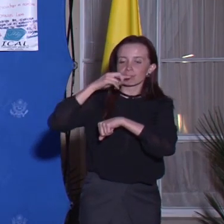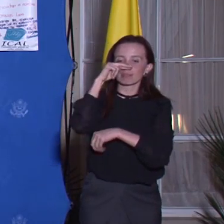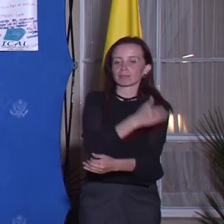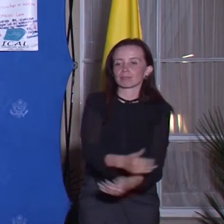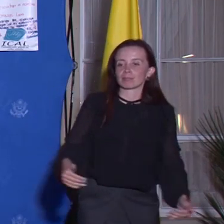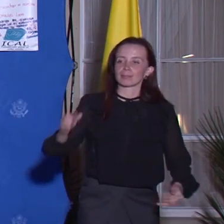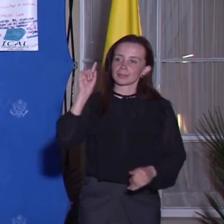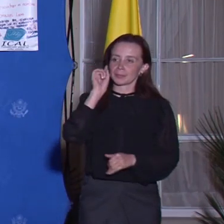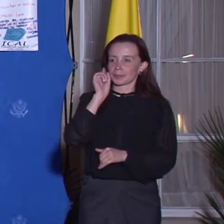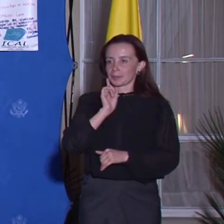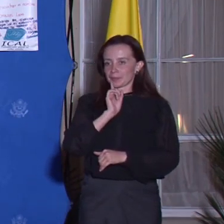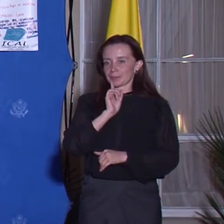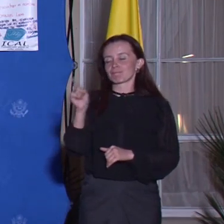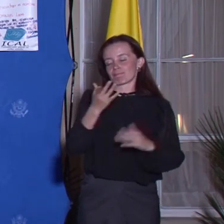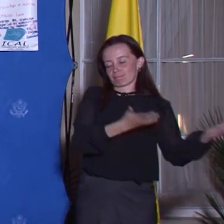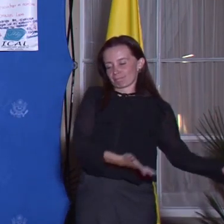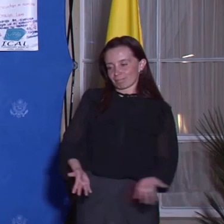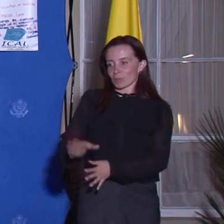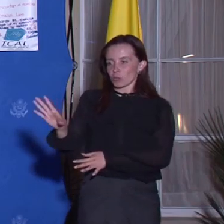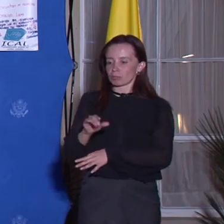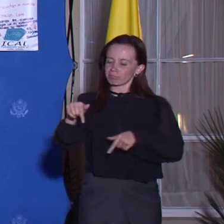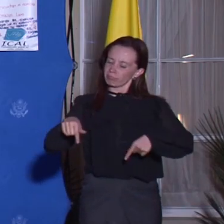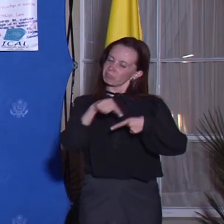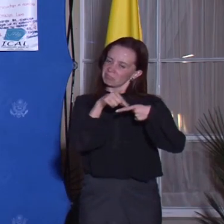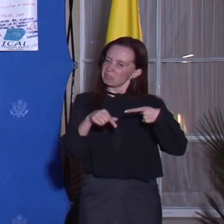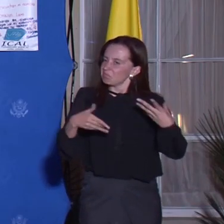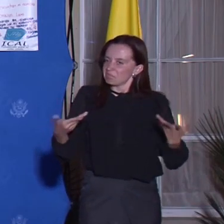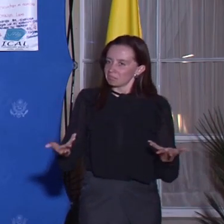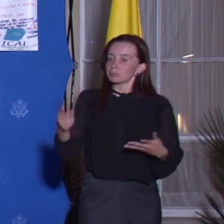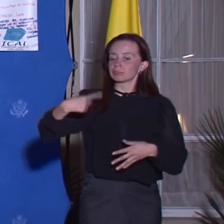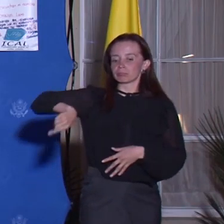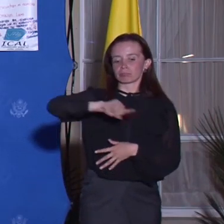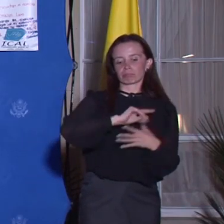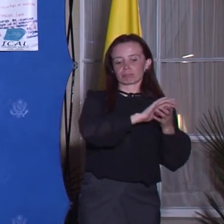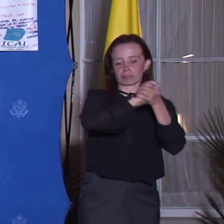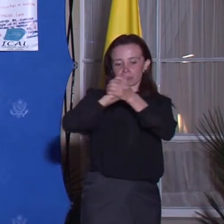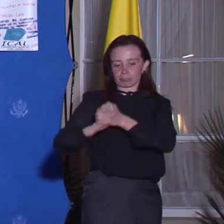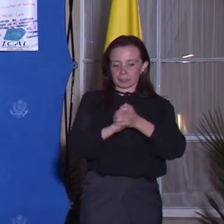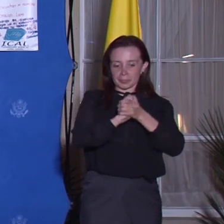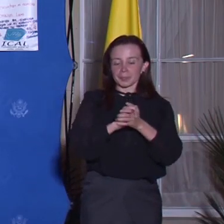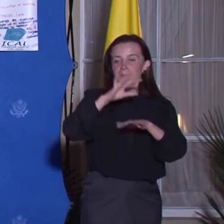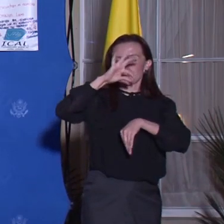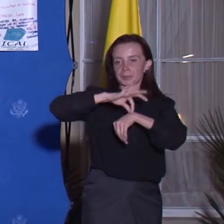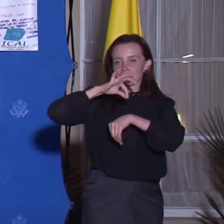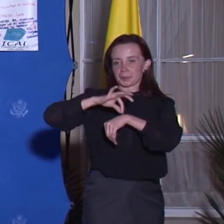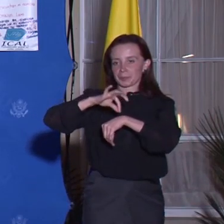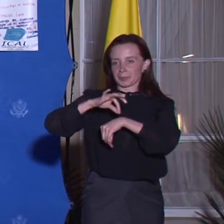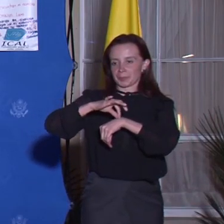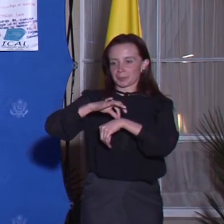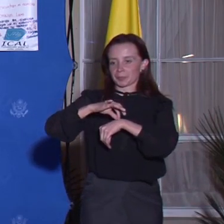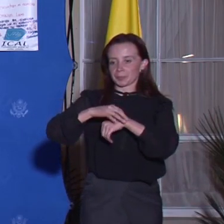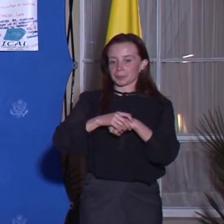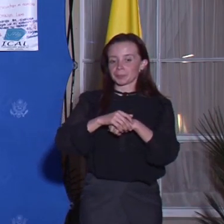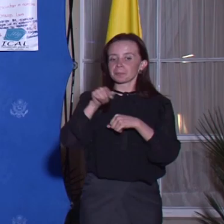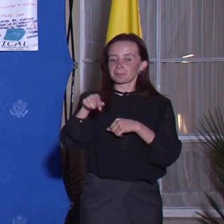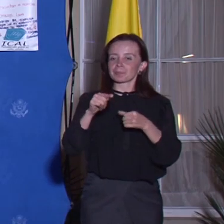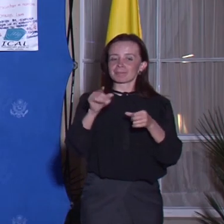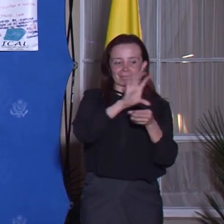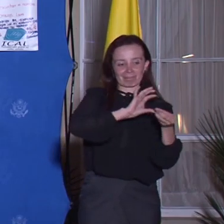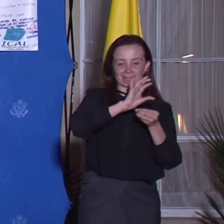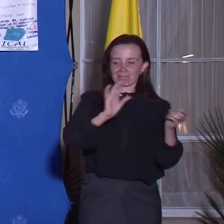Sordo. Bienvenidos todos. Esta semana, nuestros amigos de la Fundación de Ciudades